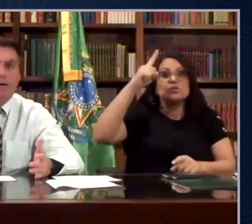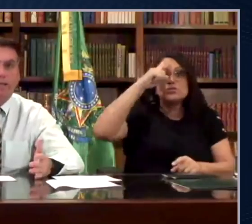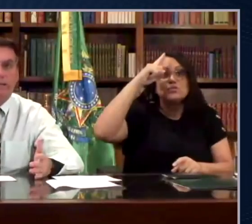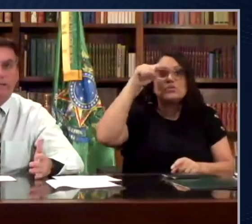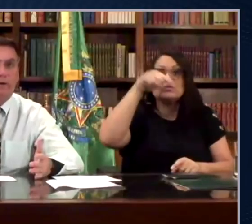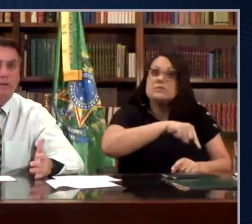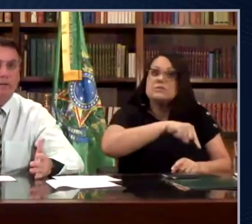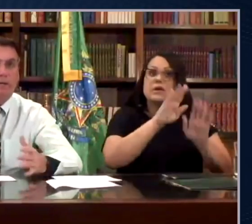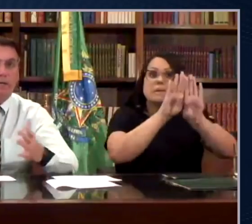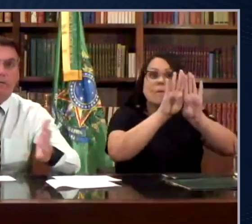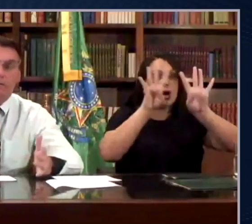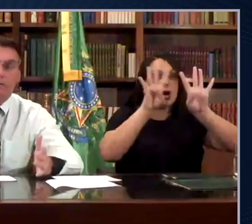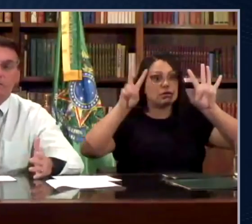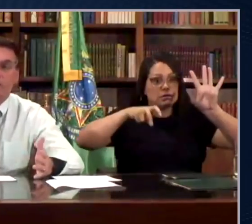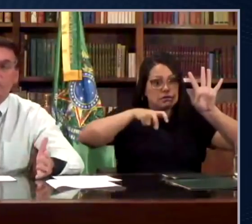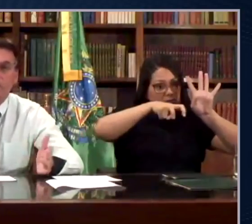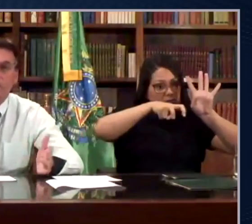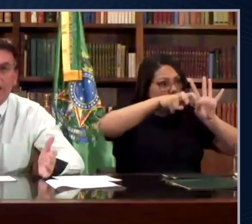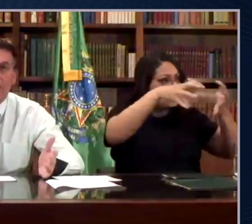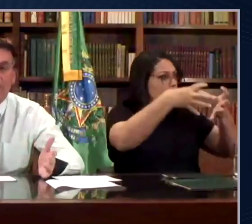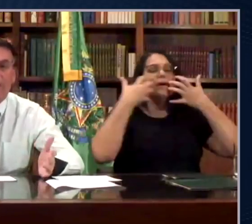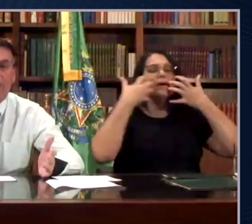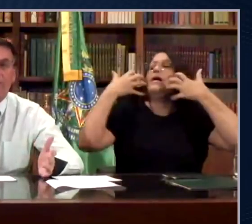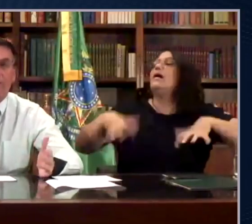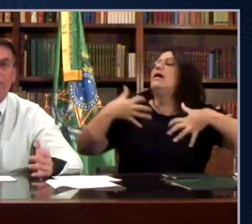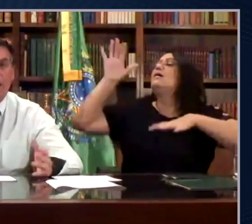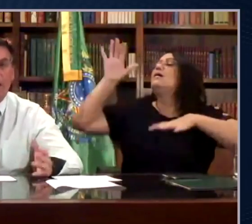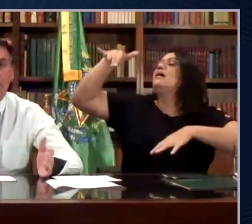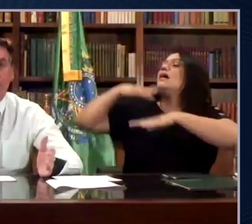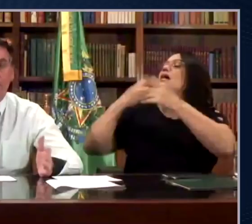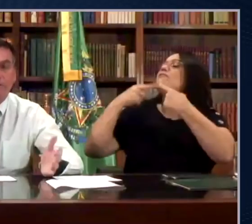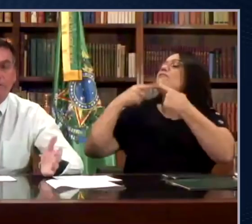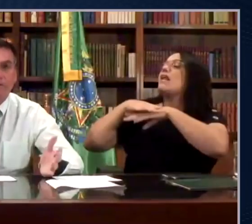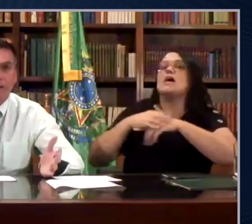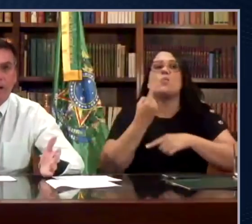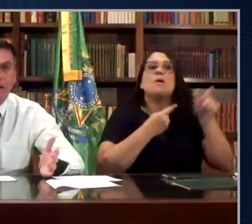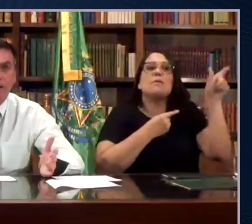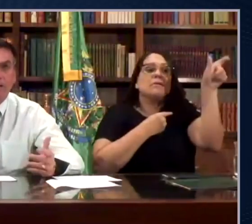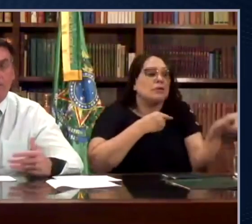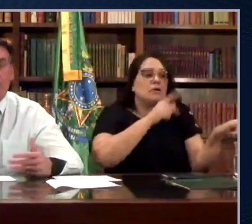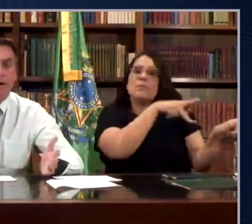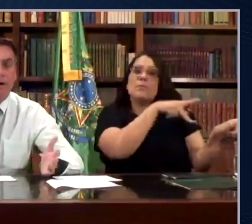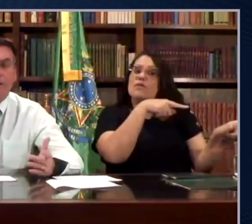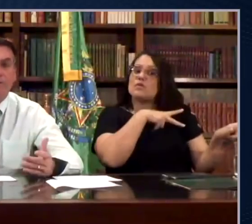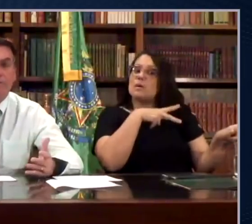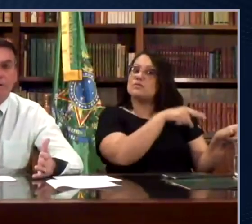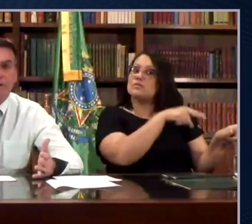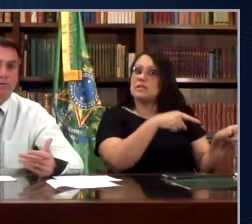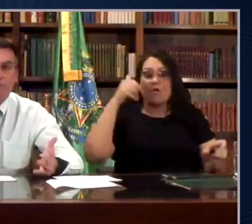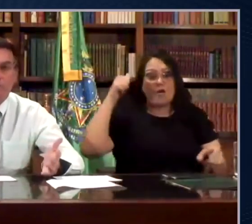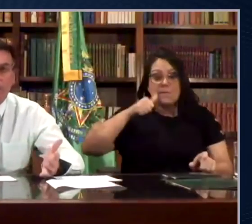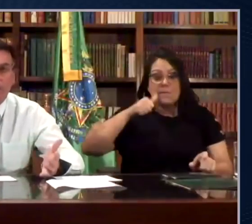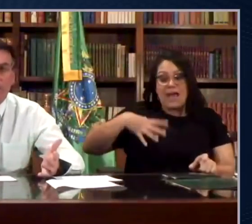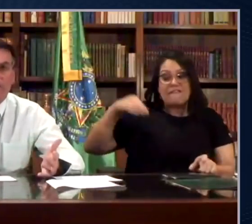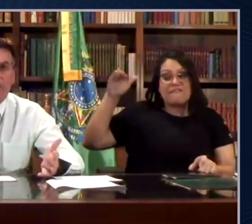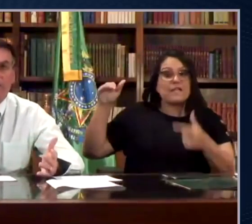tem aqui no Alvorada, grupo de pessoas desesperadas para falar comigo. É uma professora particular, estava com uma filha,